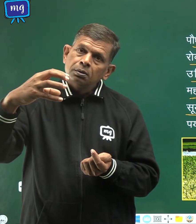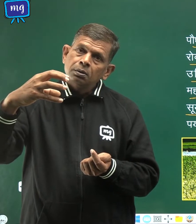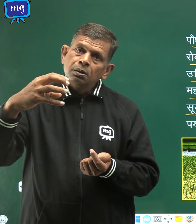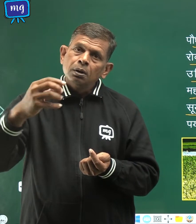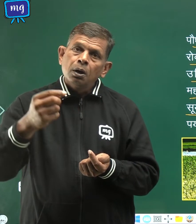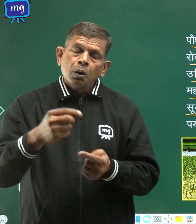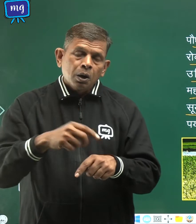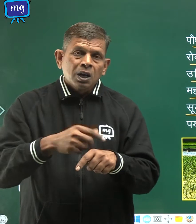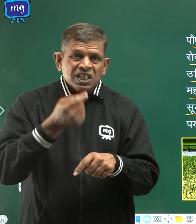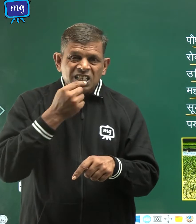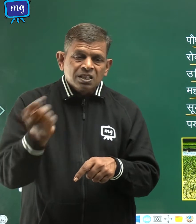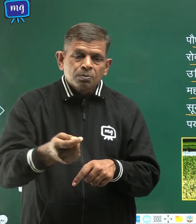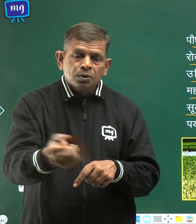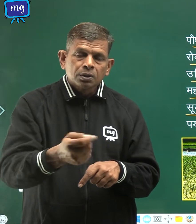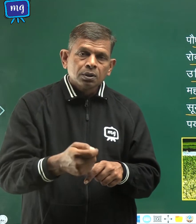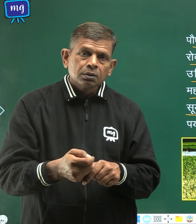पोषक